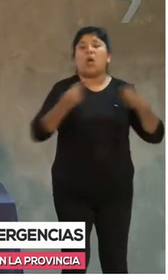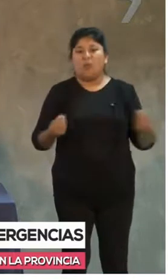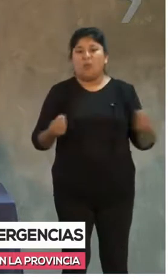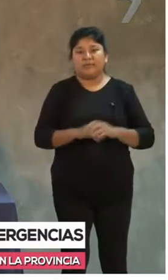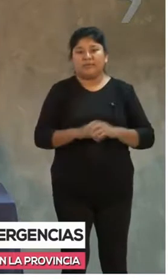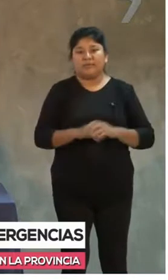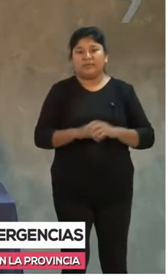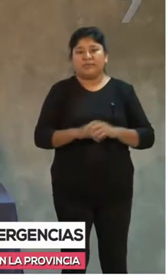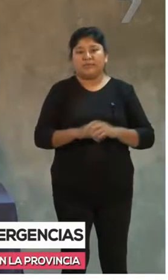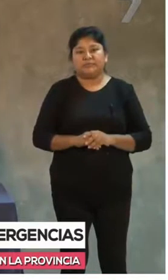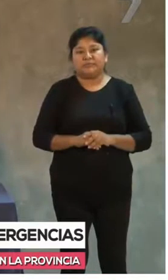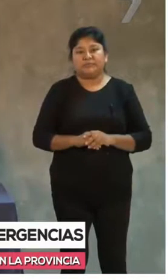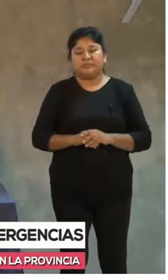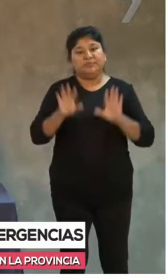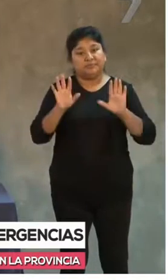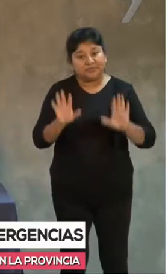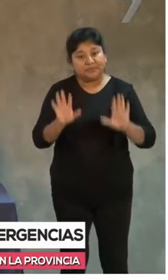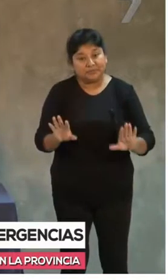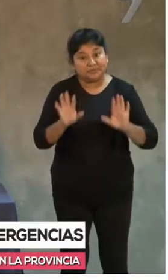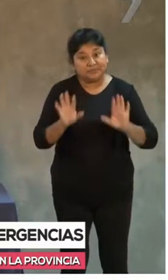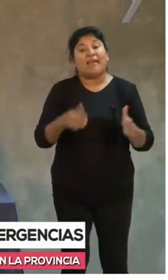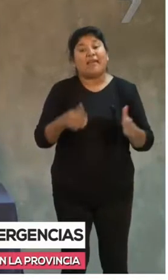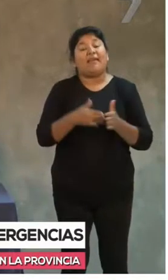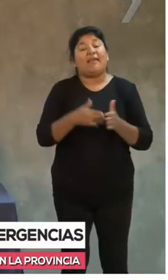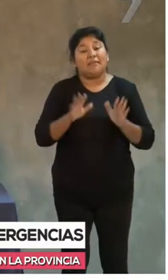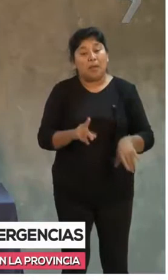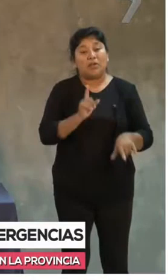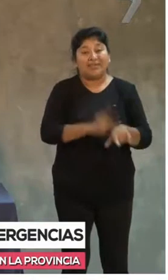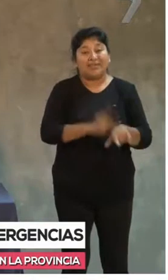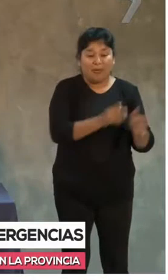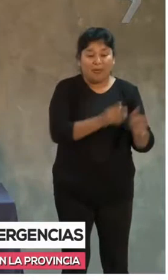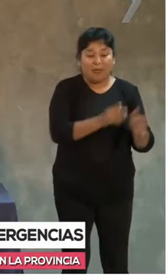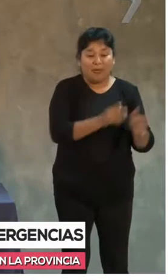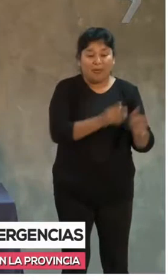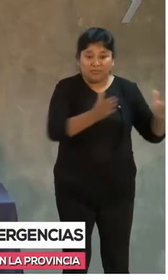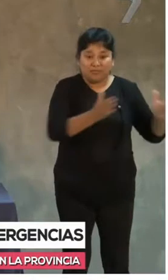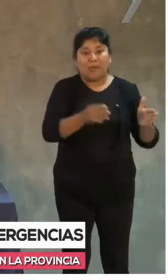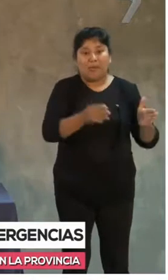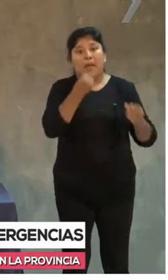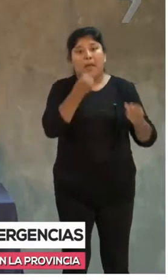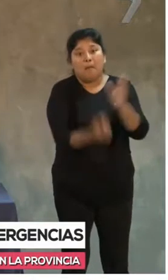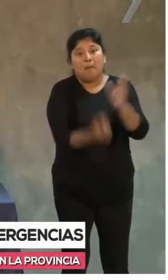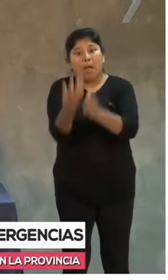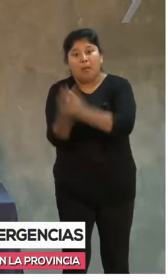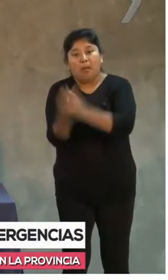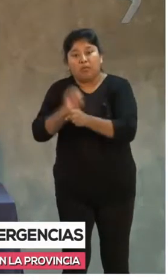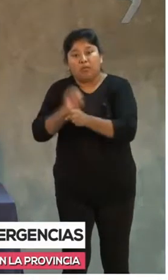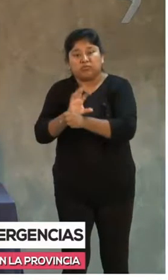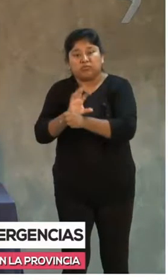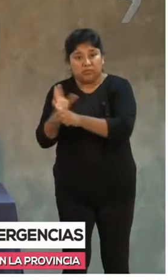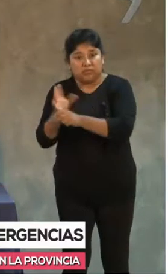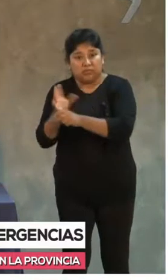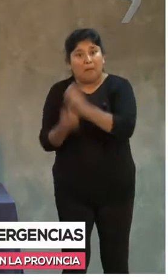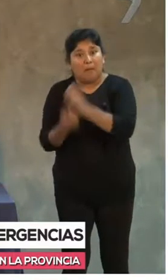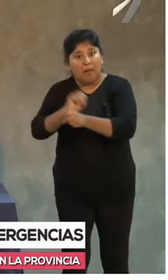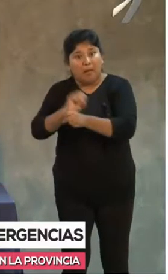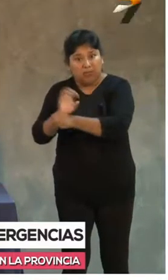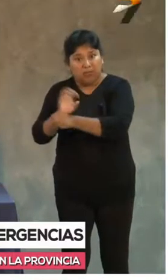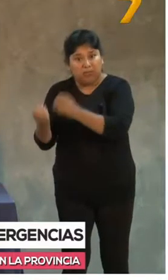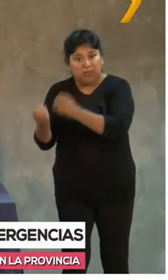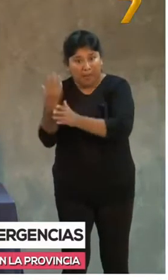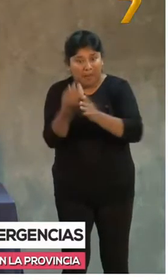escalonadamente de acuerdo a los momentos epidemiológicos que vayamos teniendo y a la demanda que vaya teniendo de manera creciente. Por